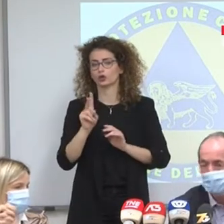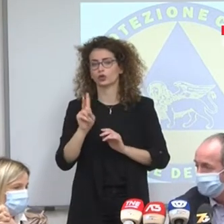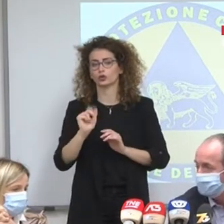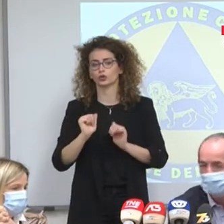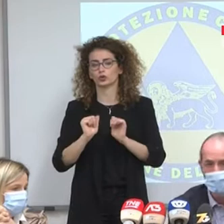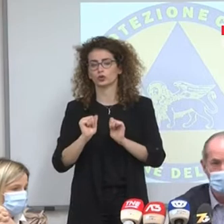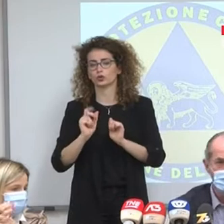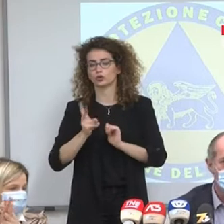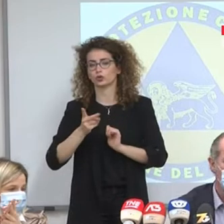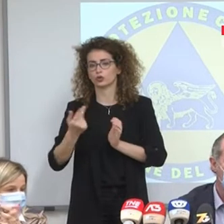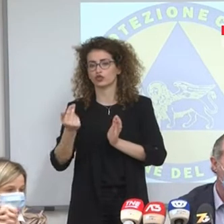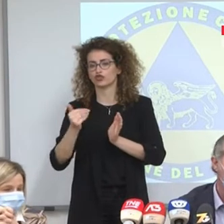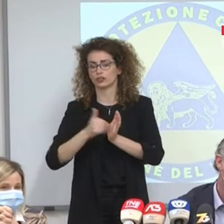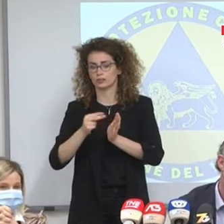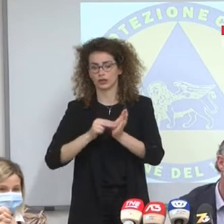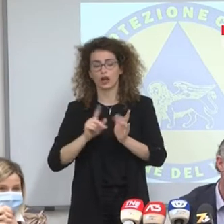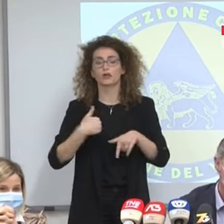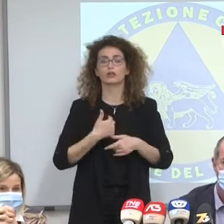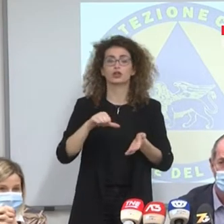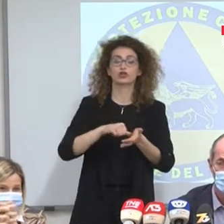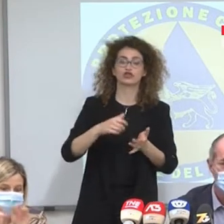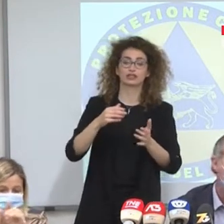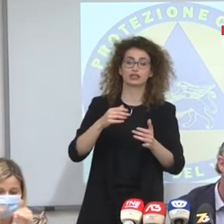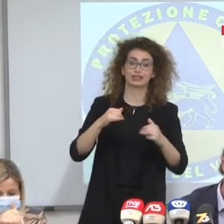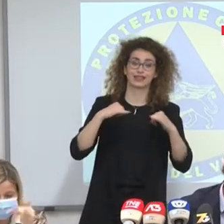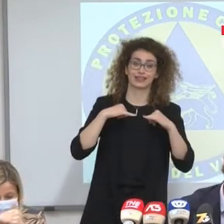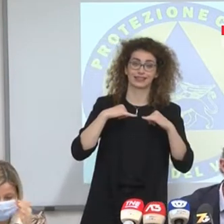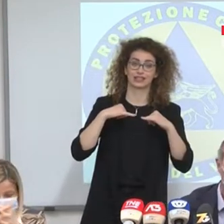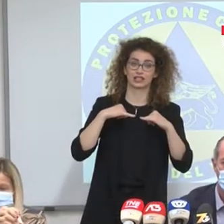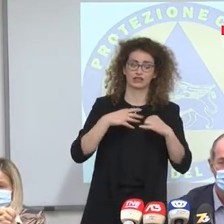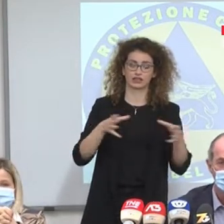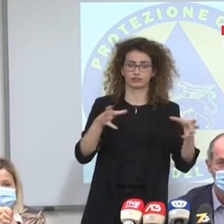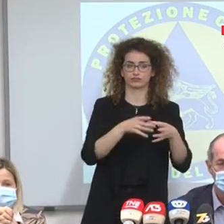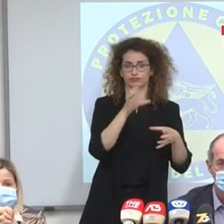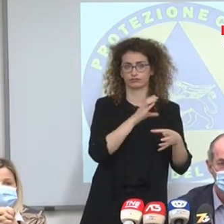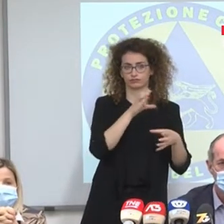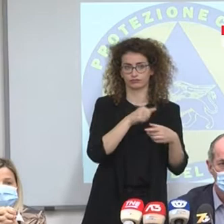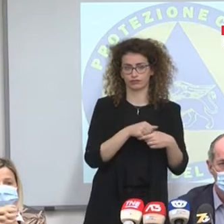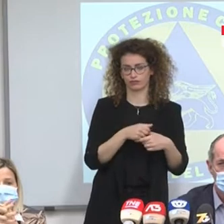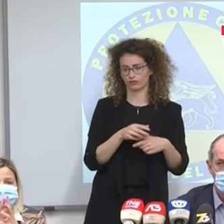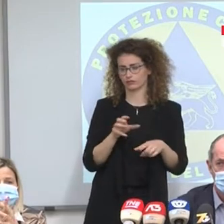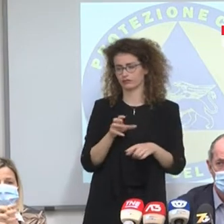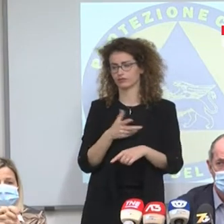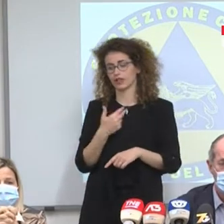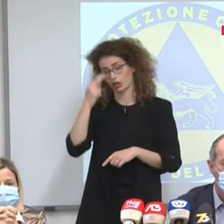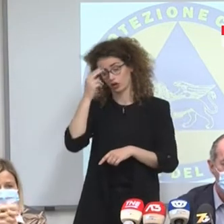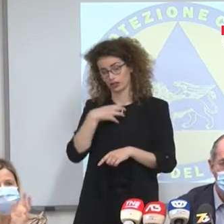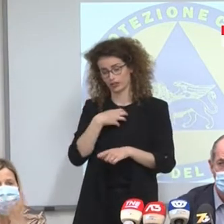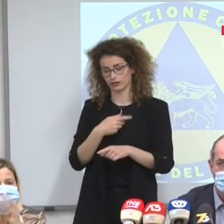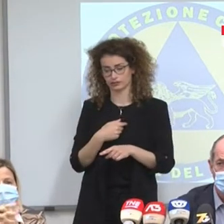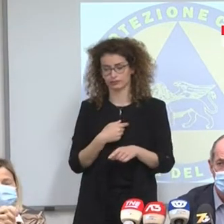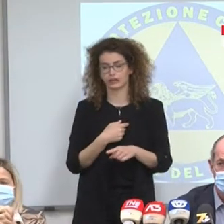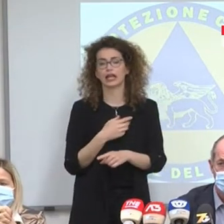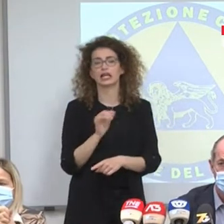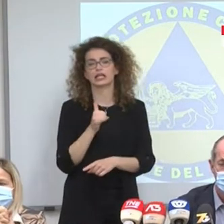I centri estivi mi ricorda l'assessore, assieme ai turisti. Vabbè. Sia gli operatori. Circa il centinaio, 100.000 persone. Sì, più o